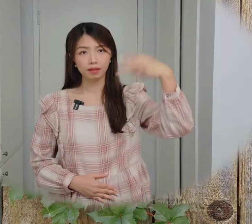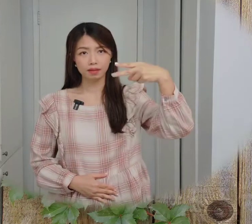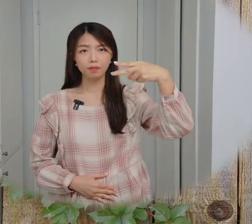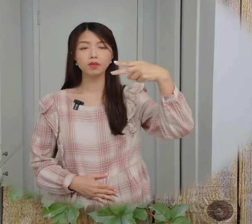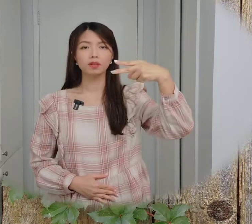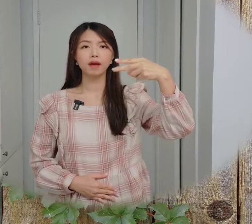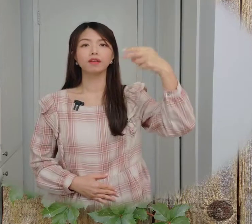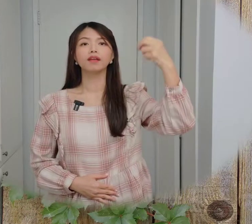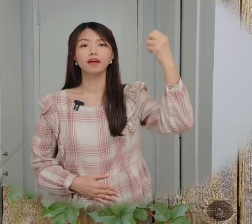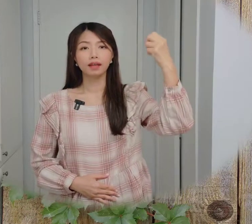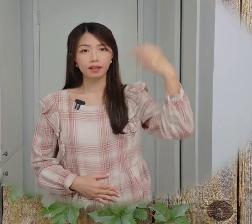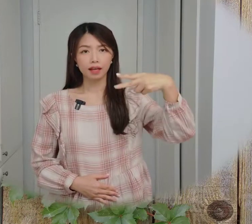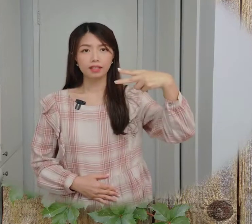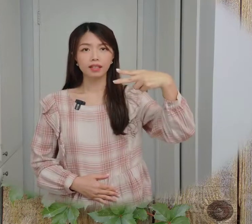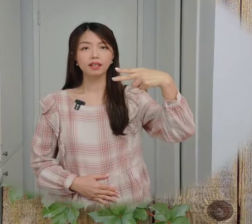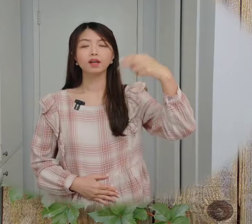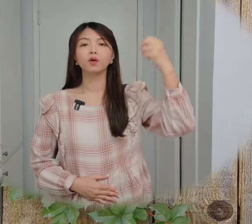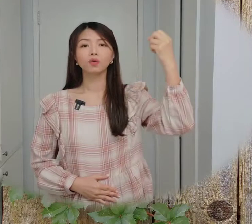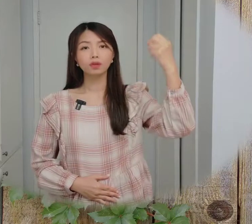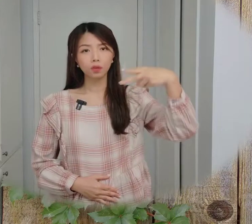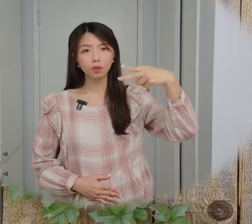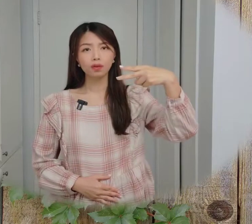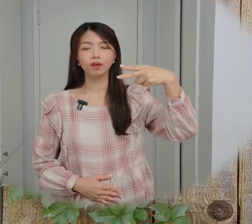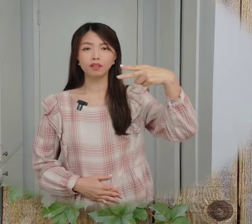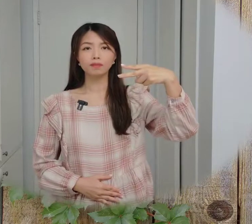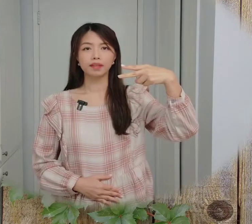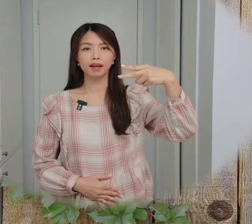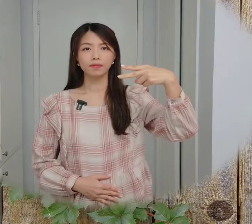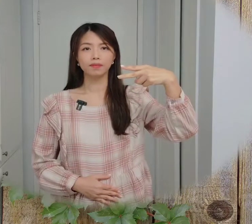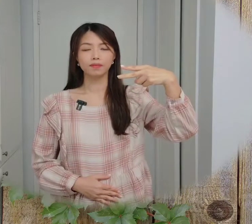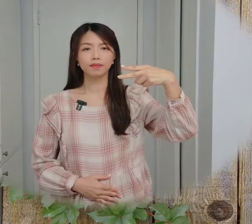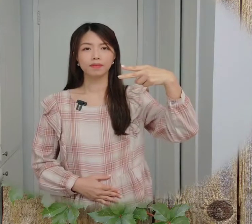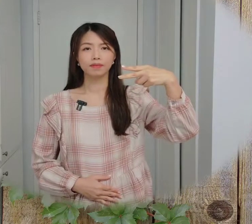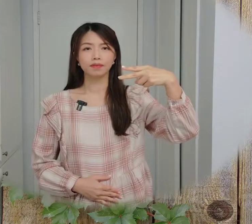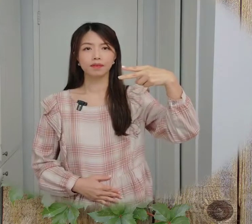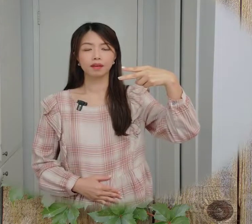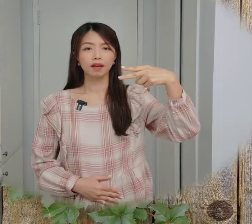중지만 펴주시면 다시 혹은 또 이런 뜻입니다.